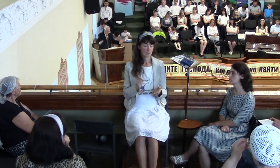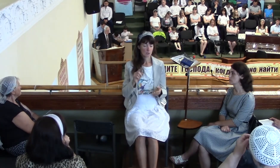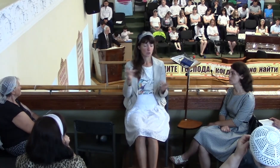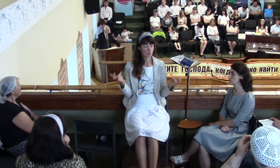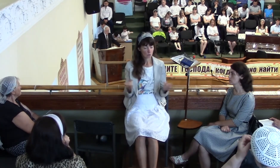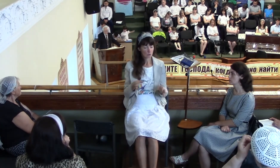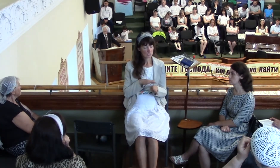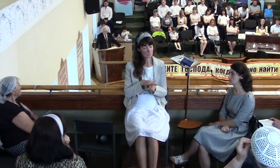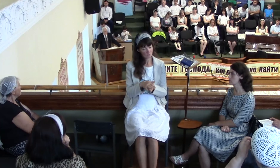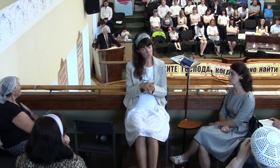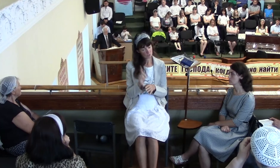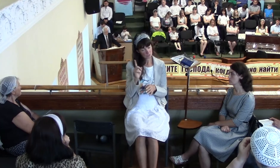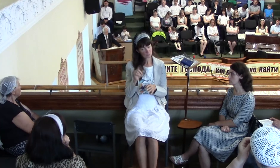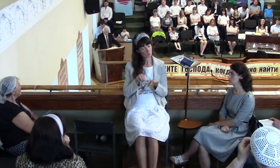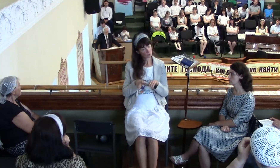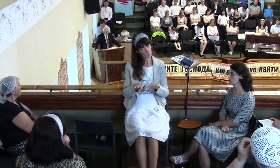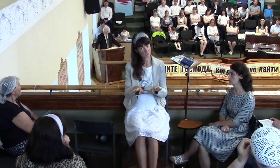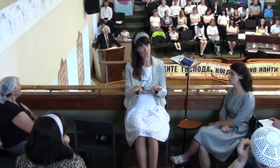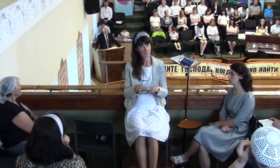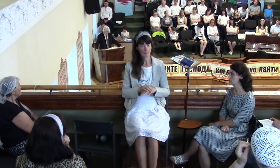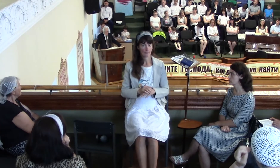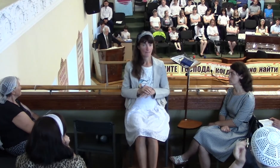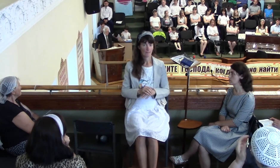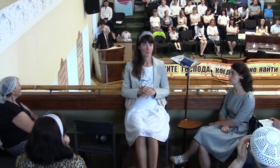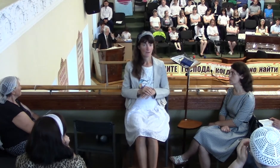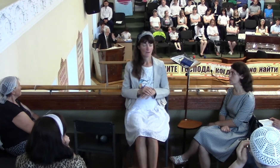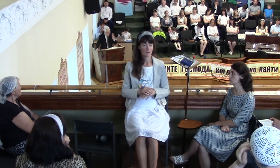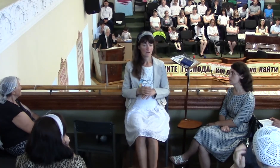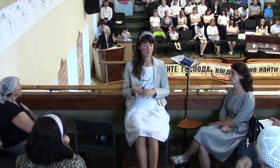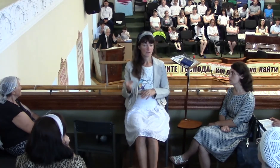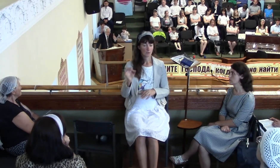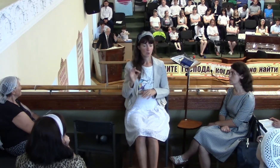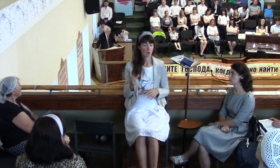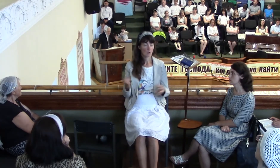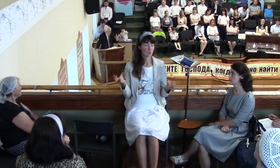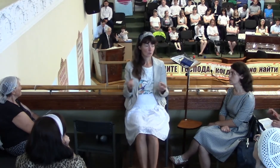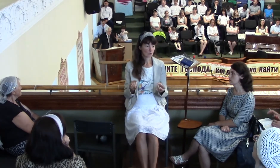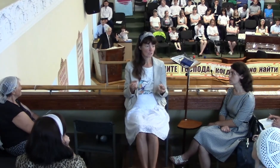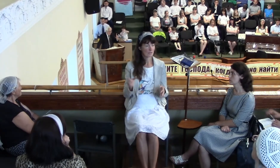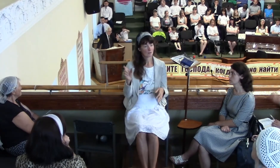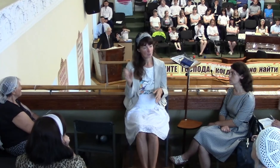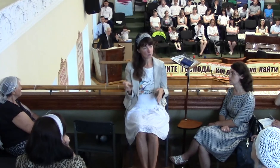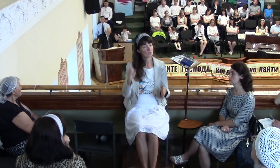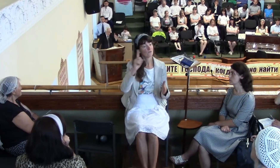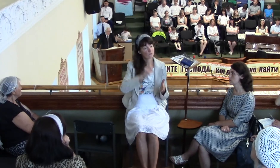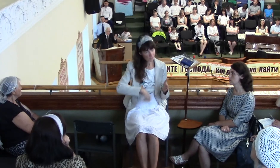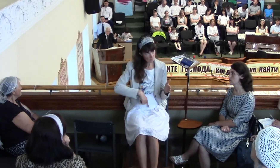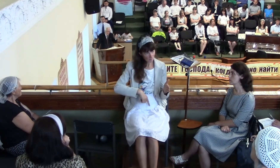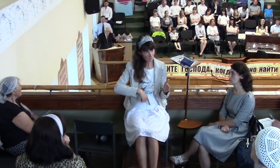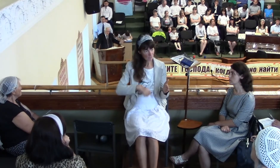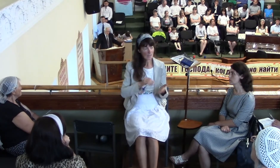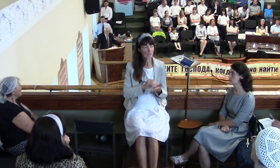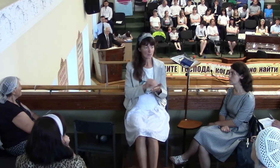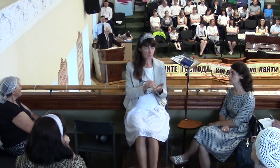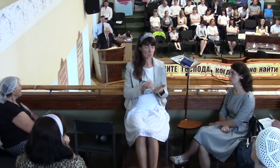дело, большое или маленькое. Но нужны люди верные. И он пишет о Тимофее,